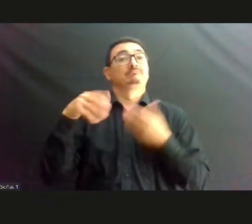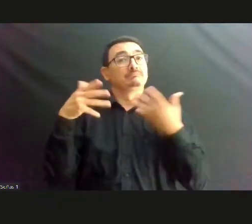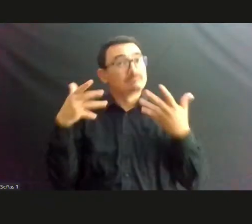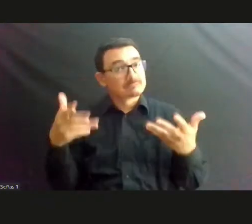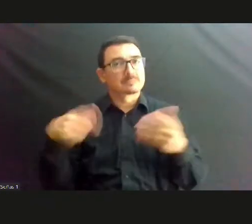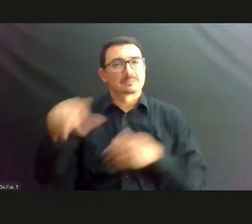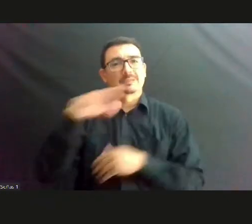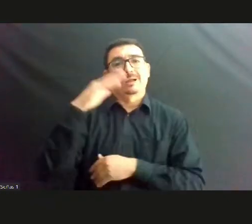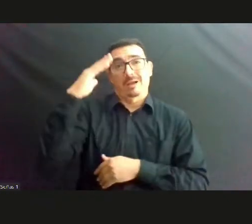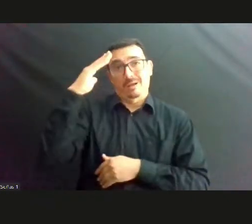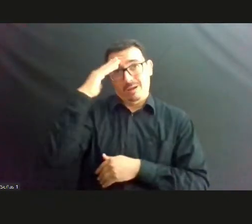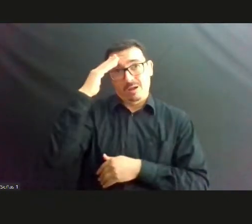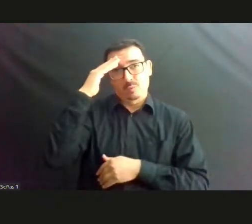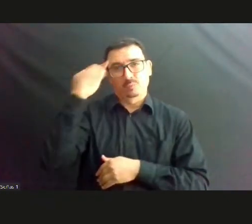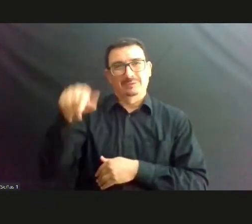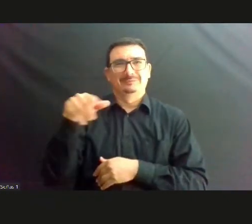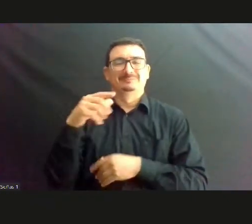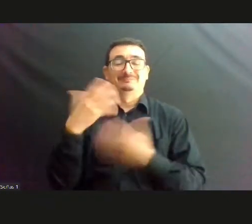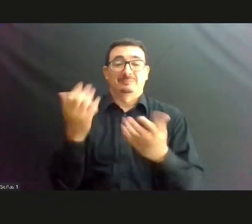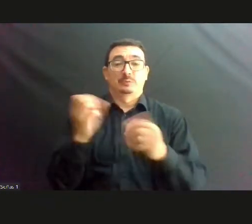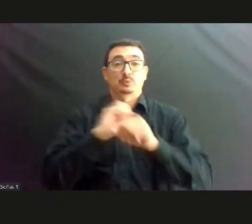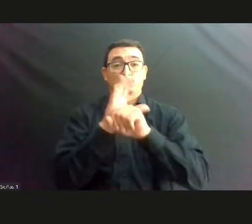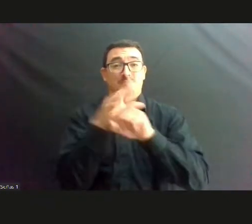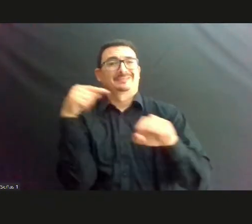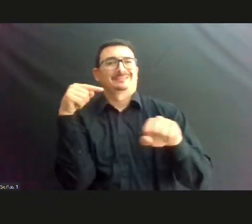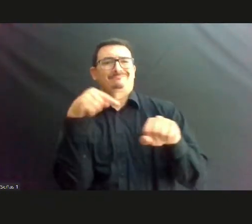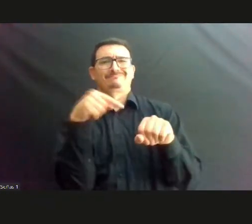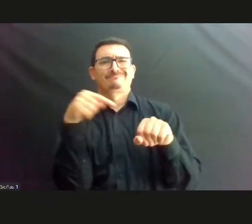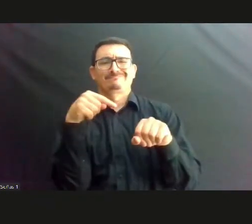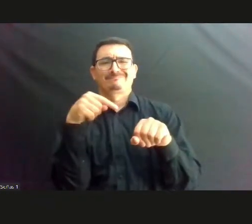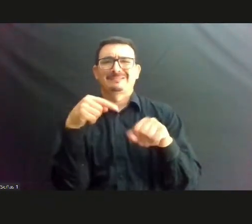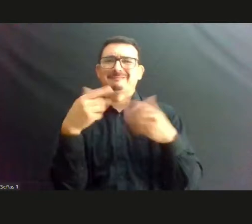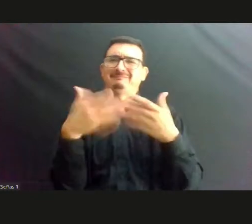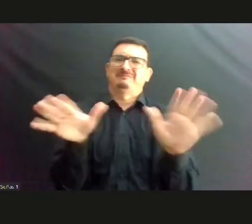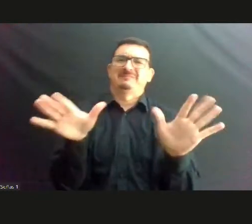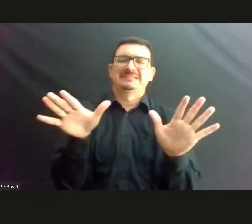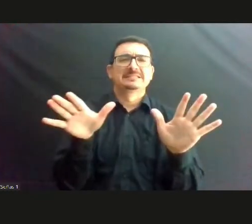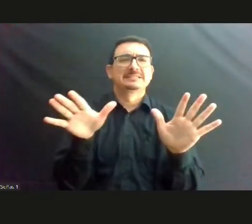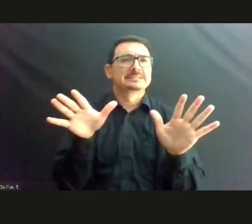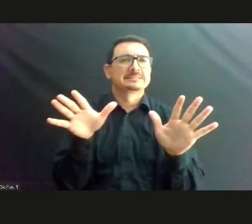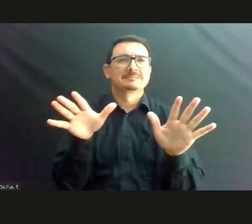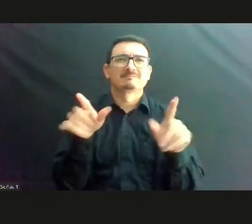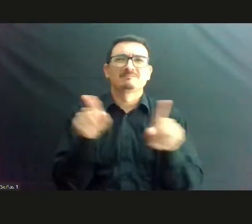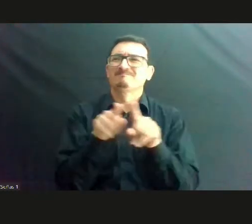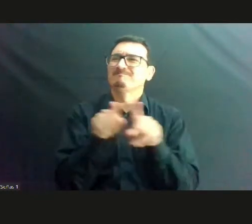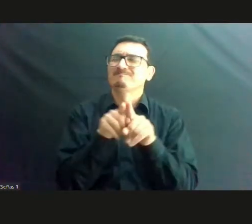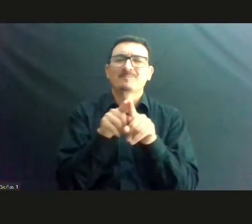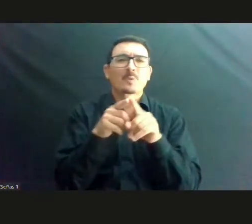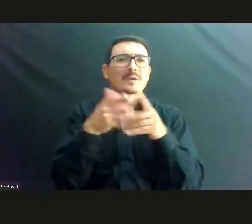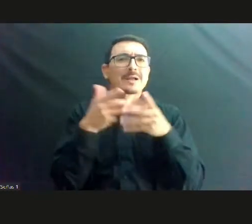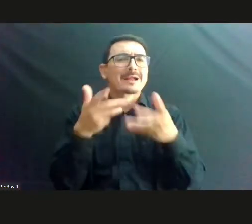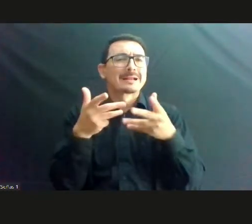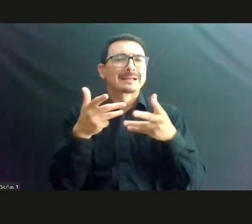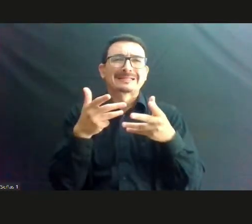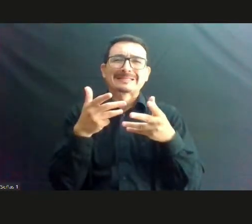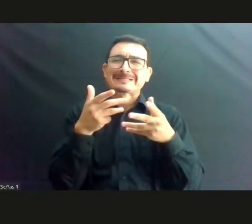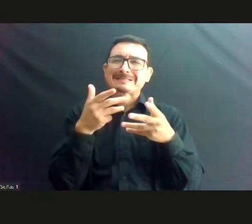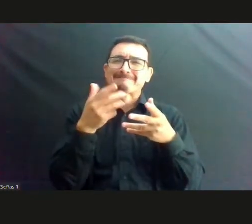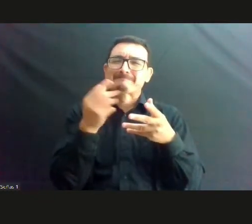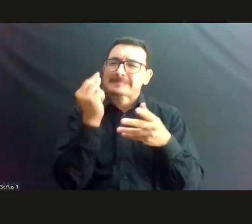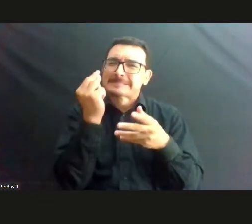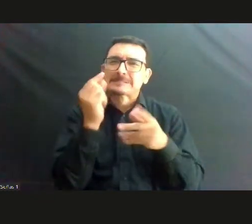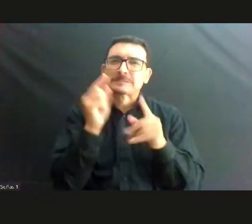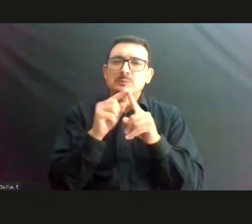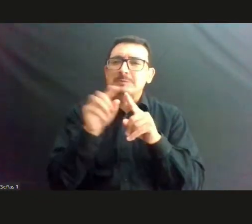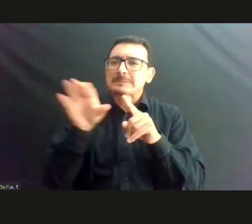del COVID ha actuado como un catalizador de los servicios modernos